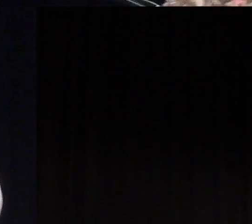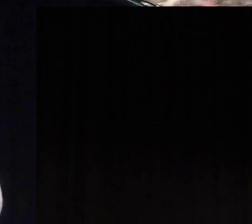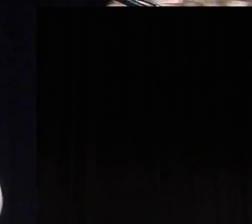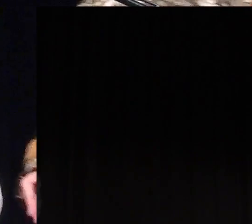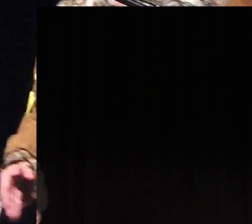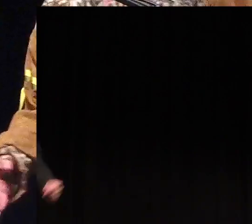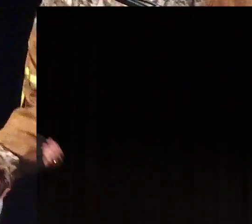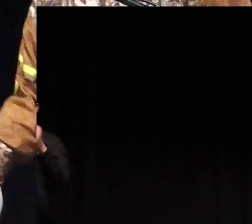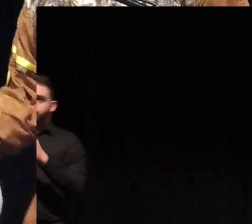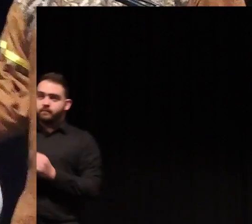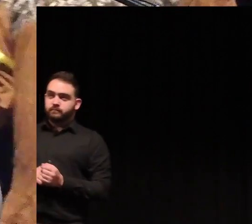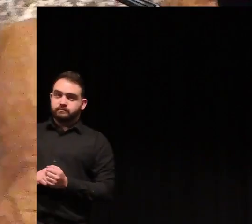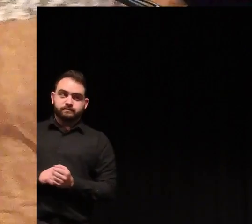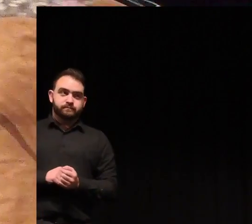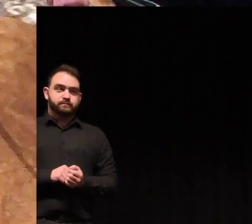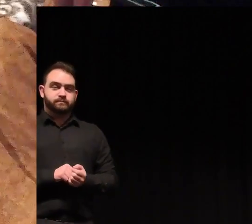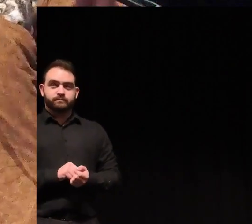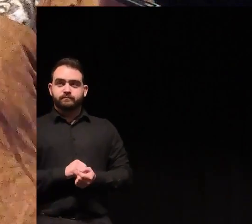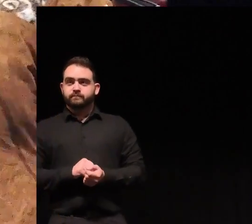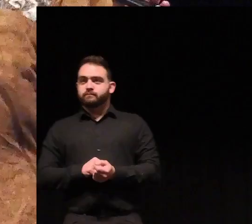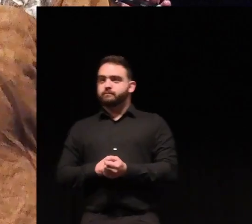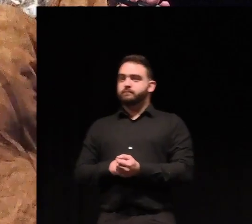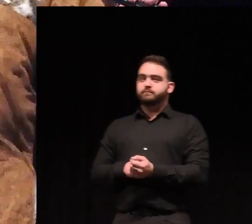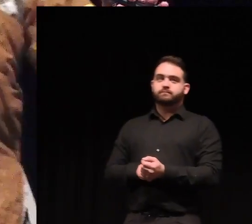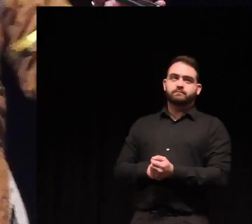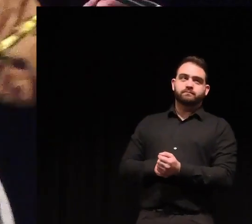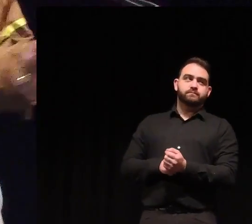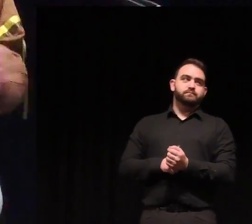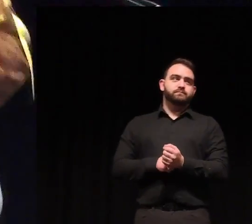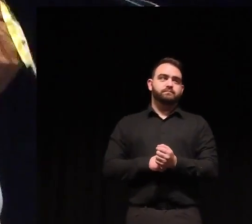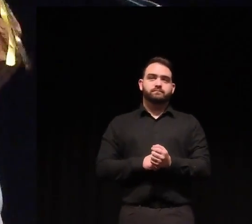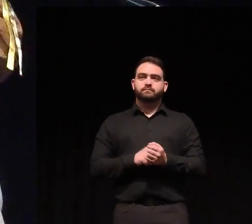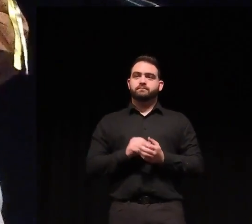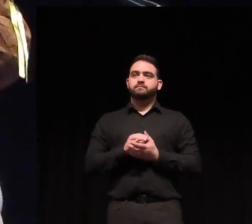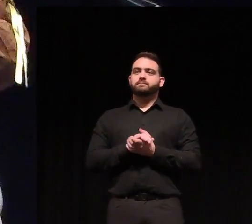OK. Je m'attendais à une présentation.